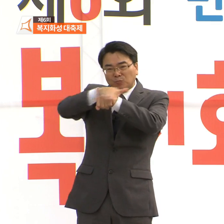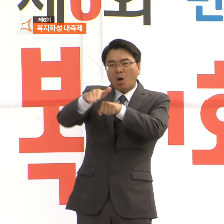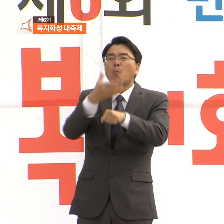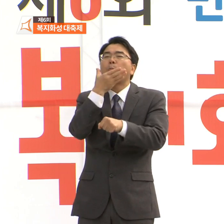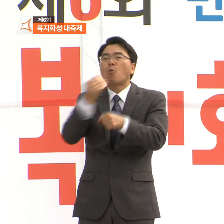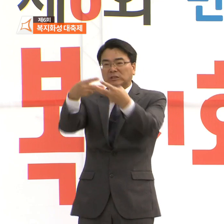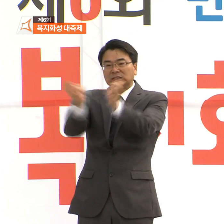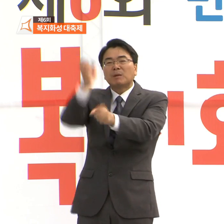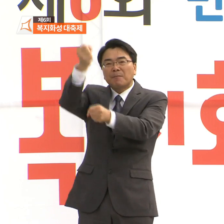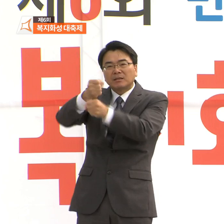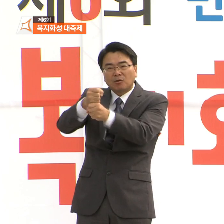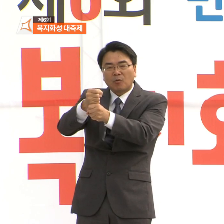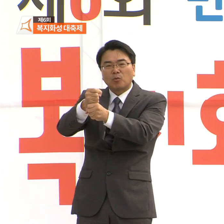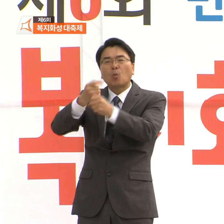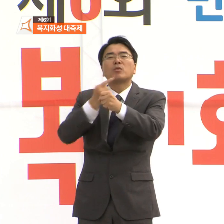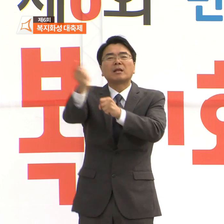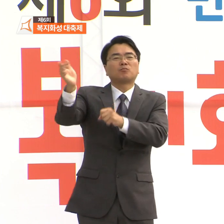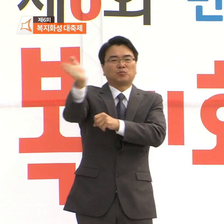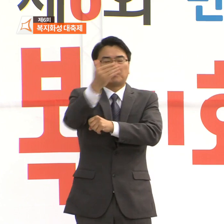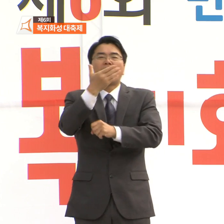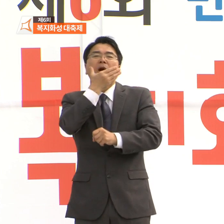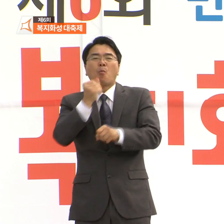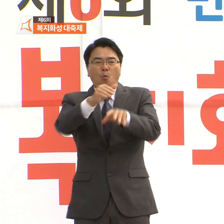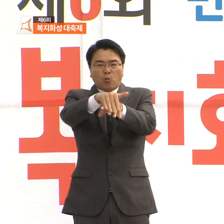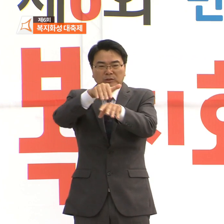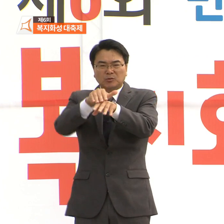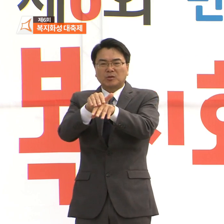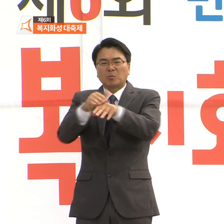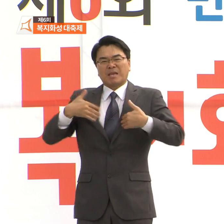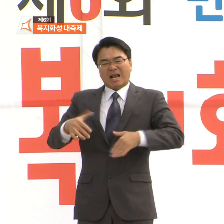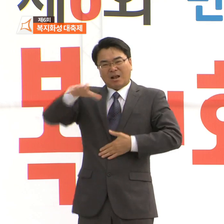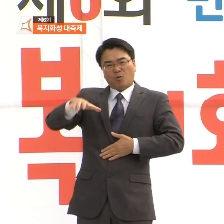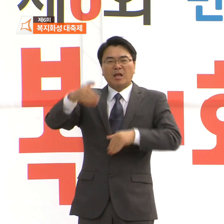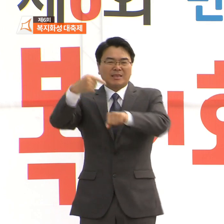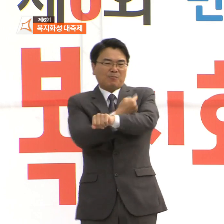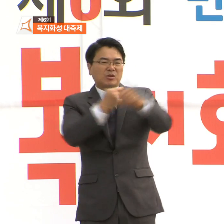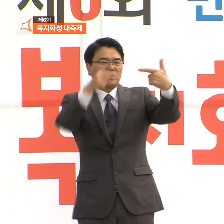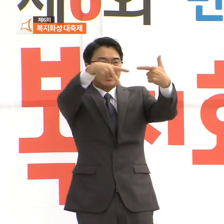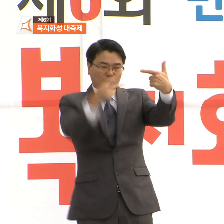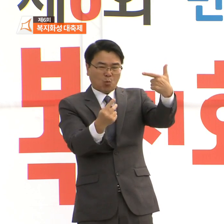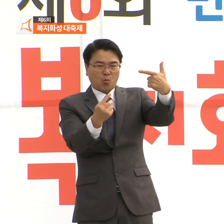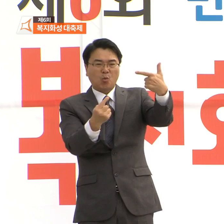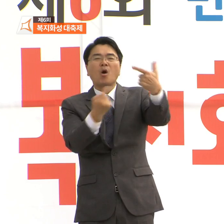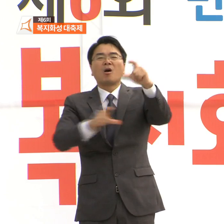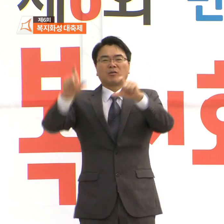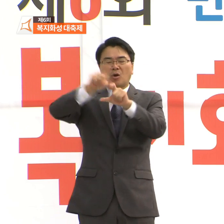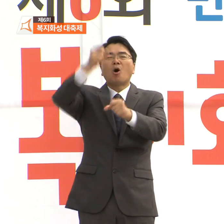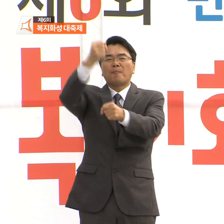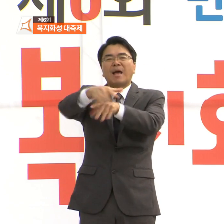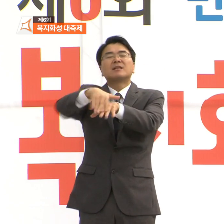했고요. 또 내년도에는 복지 조직이 좀 열악한 그런 6개 동에 설치를 할 예정이에요.